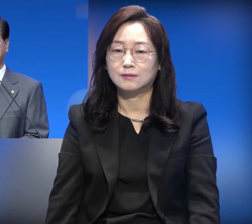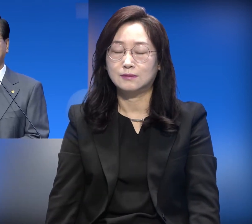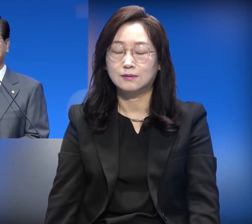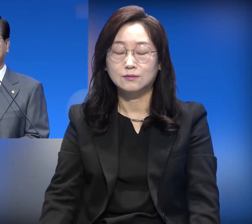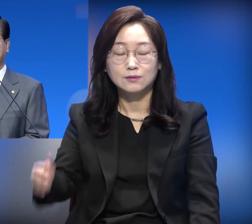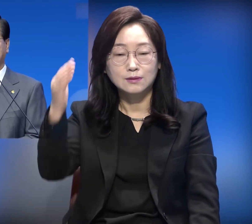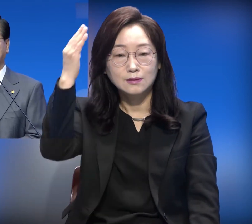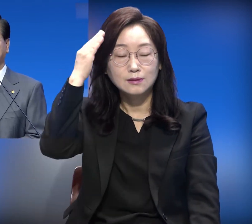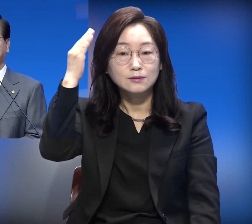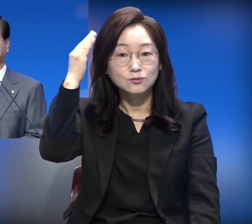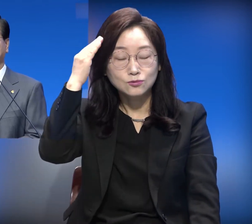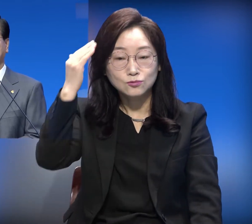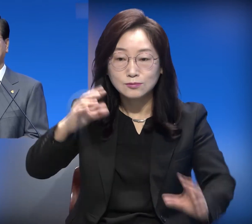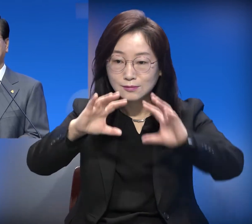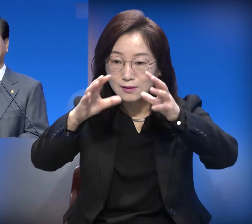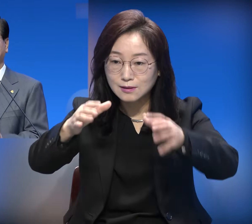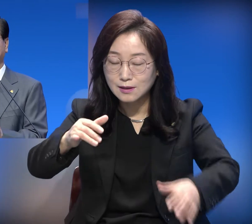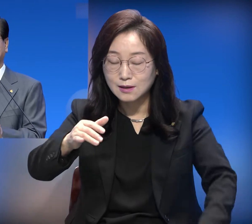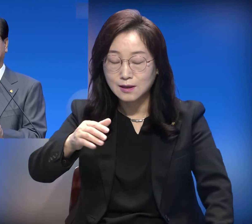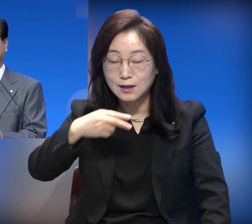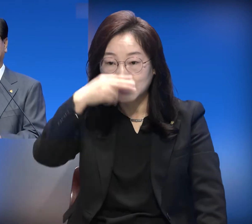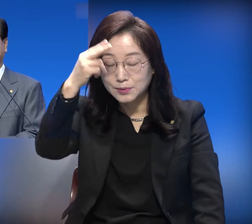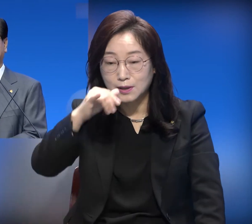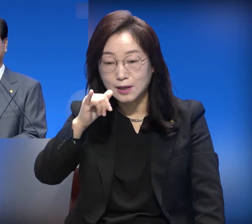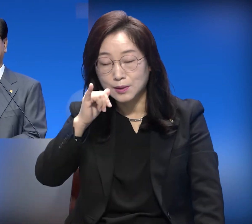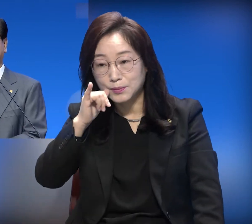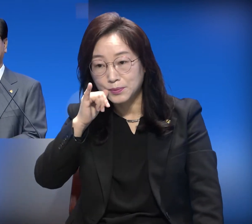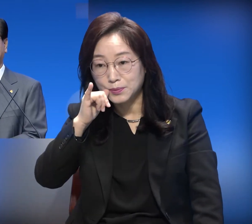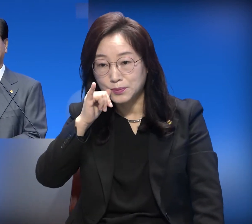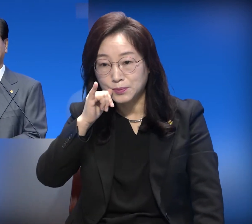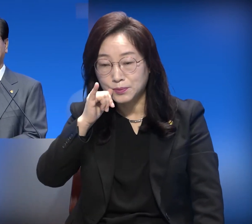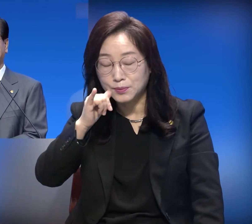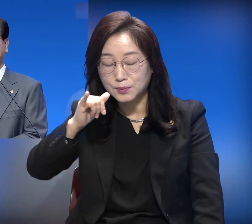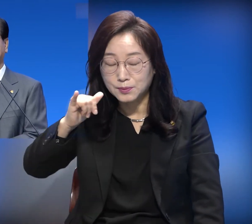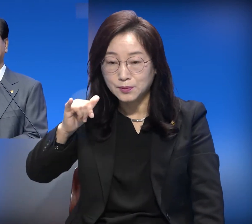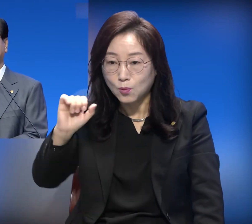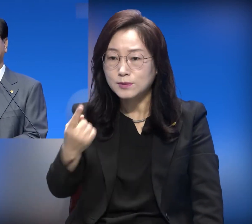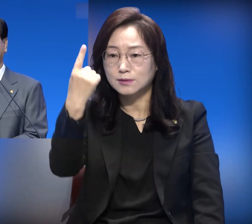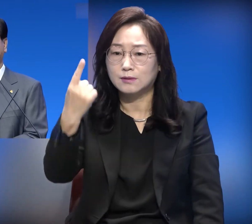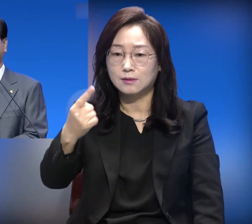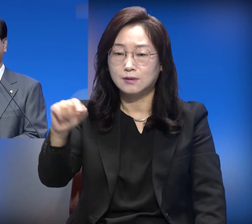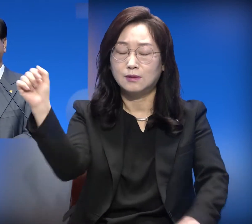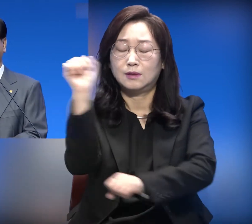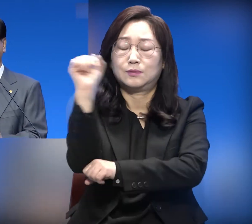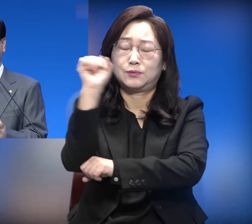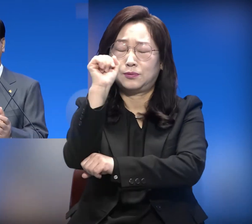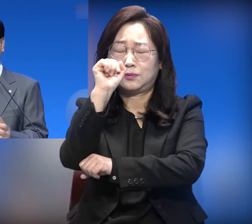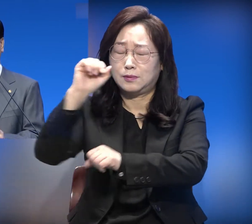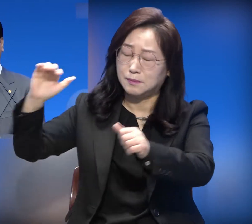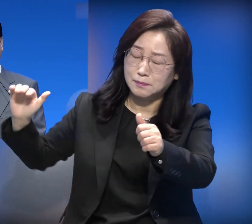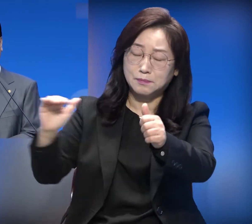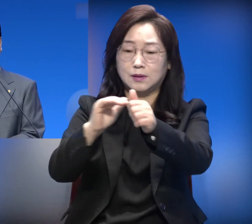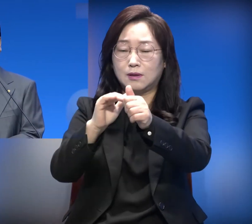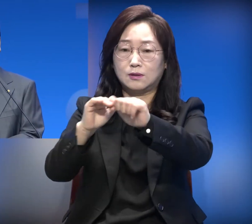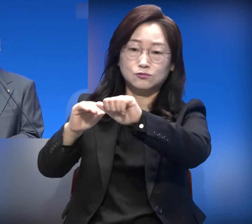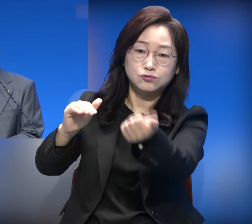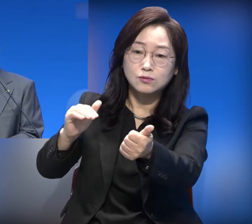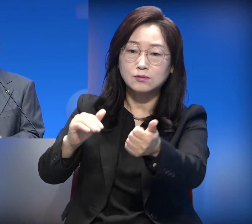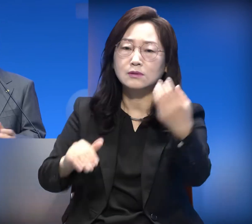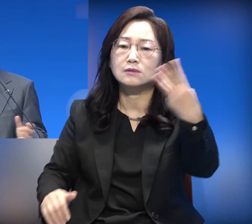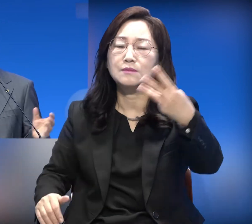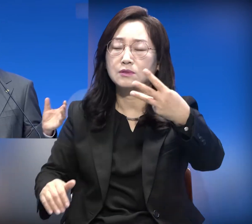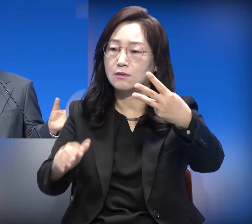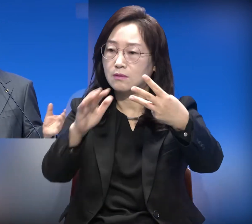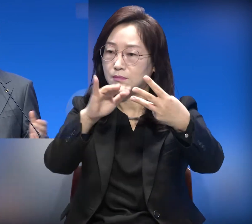우리나라 알코올 중독으로 인한 교통사고로 매년 3,000명 이상이 희생되고